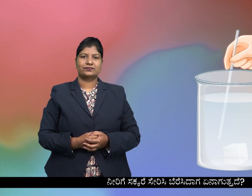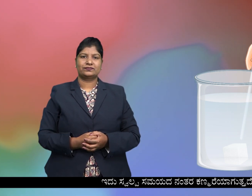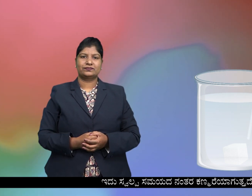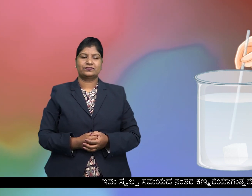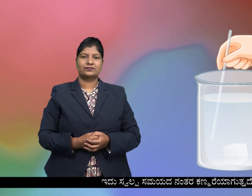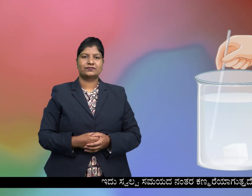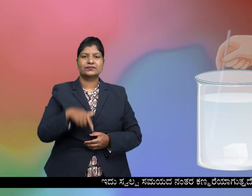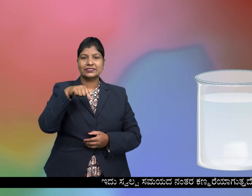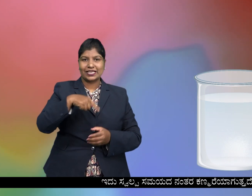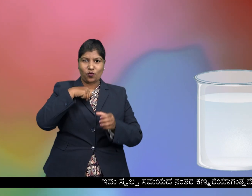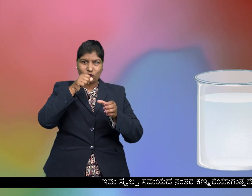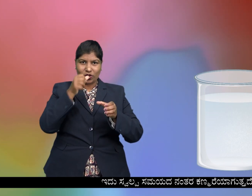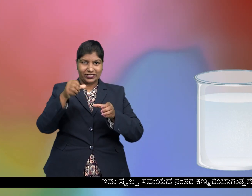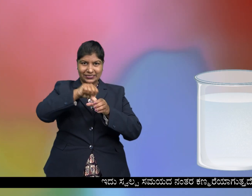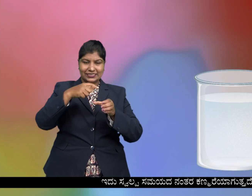ಇದು ಸ್ವಲ್ಪ ಸಮಯದ ನಂತರ ಕಣ್ಮರೆಯಾಗುತ್ತದೆ.